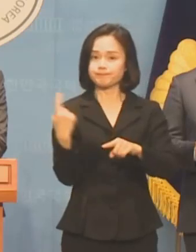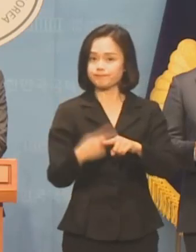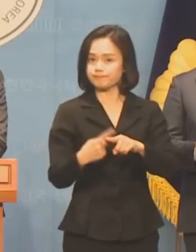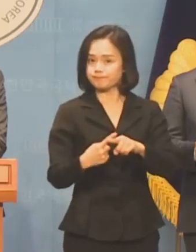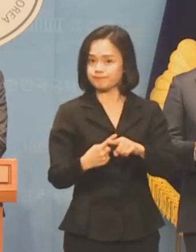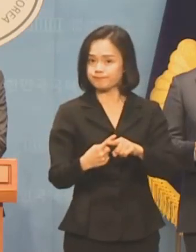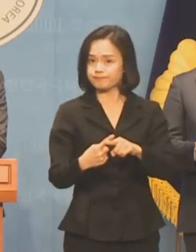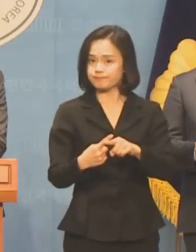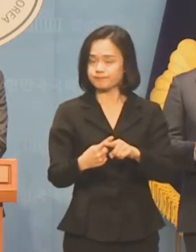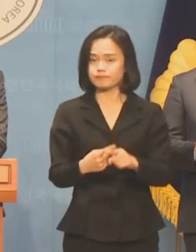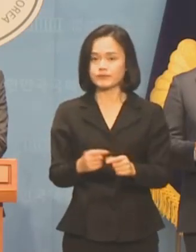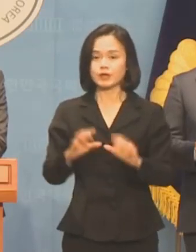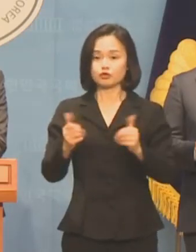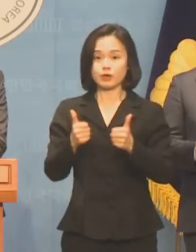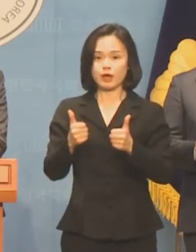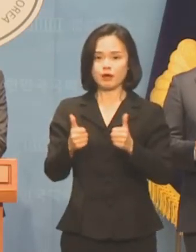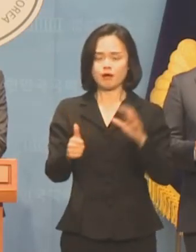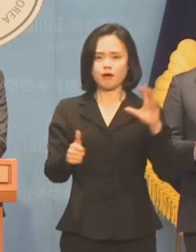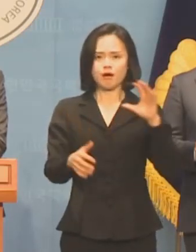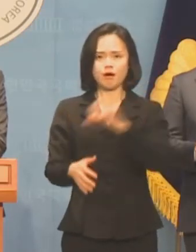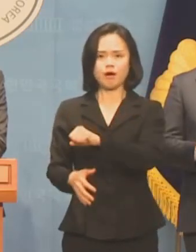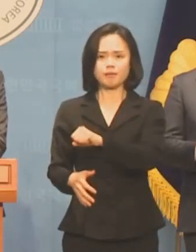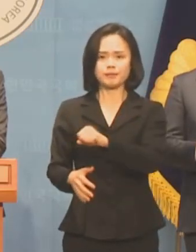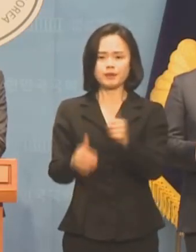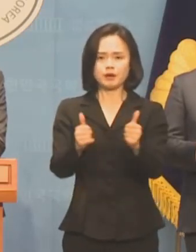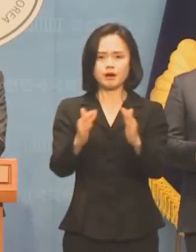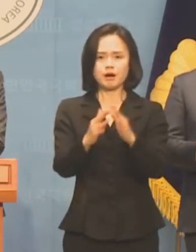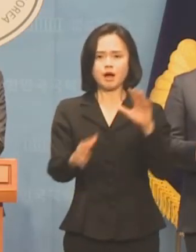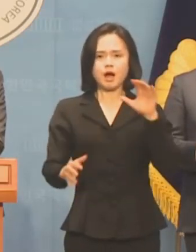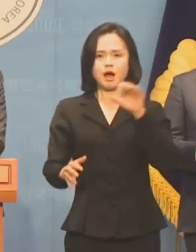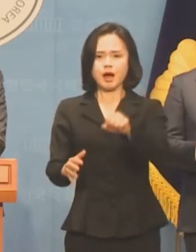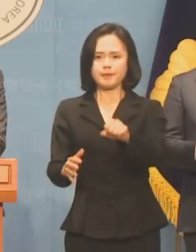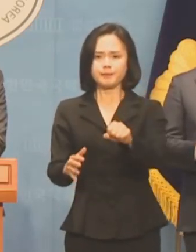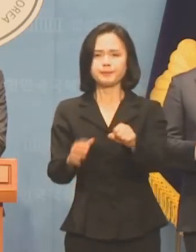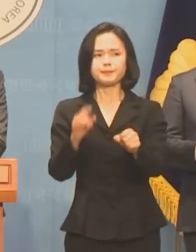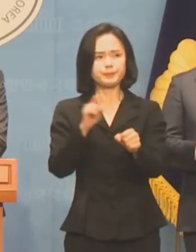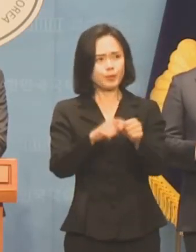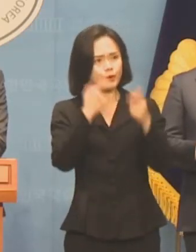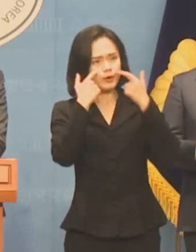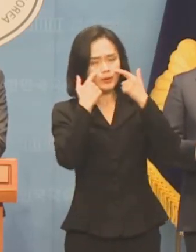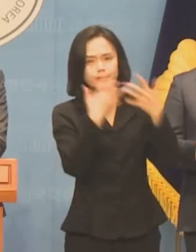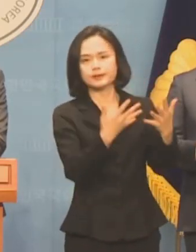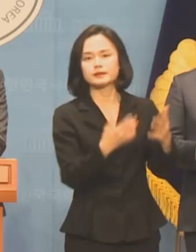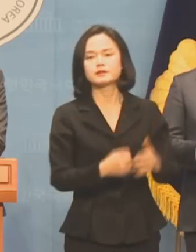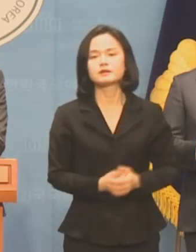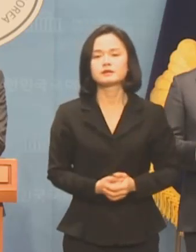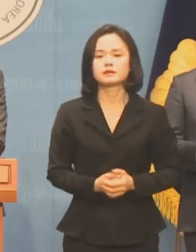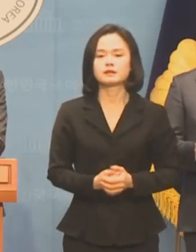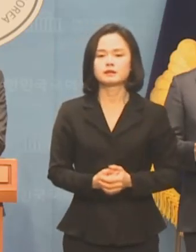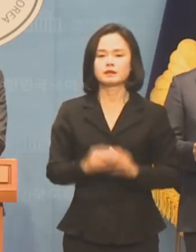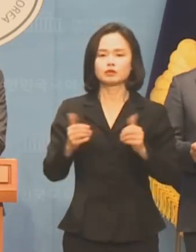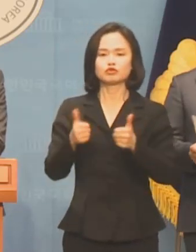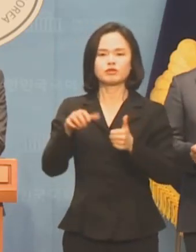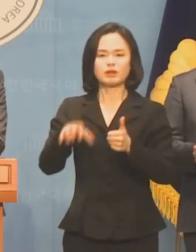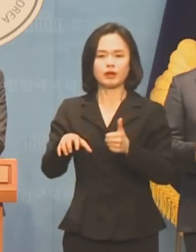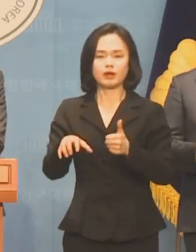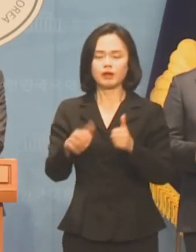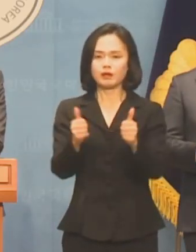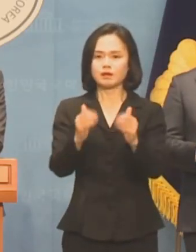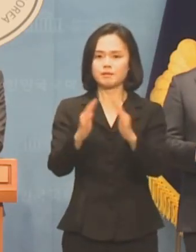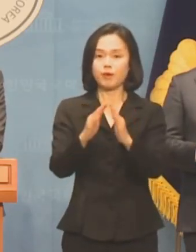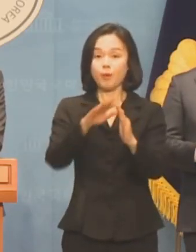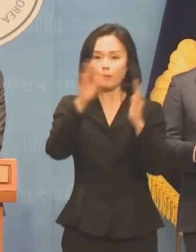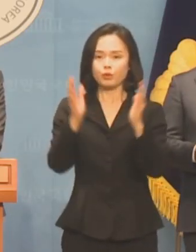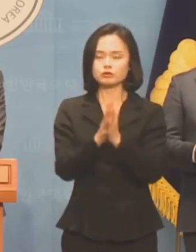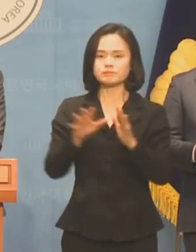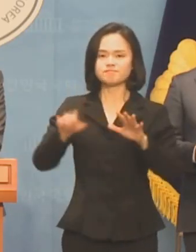물론 사법부마저 유린하려 했던 것입니다. 입법, 사법, 행정까지 모두 장악하려